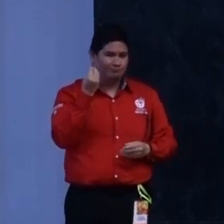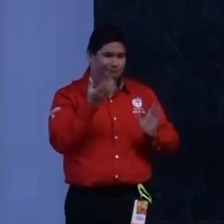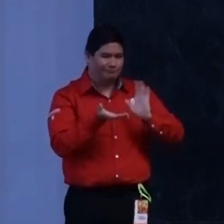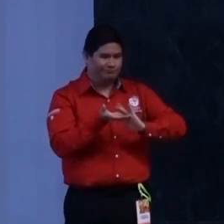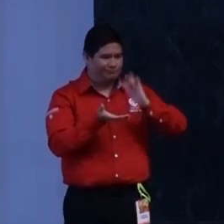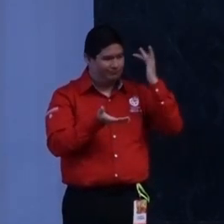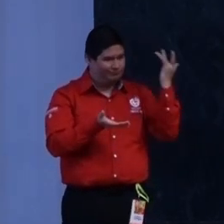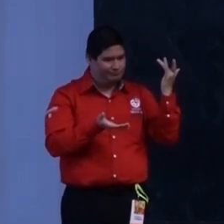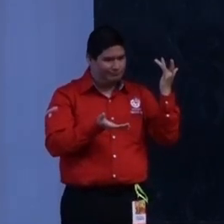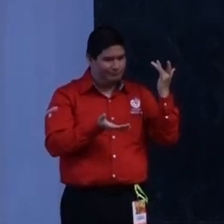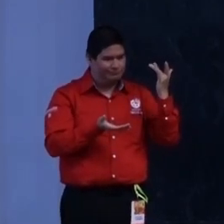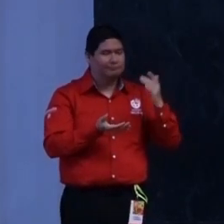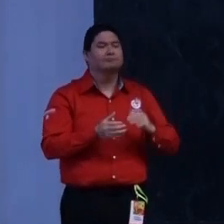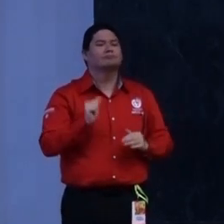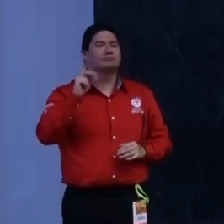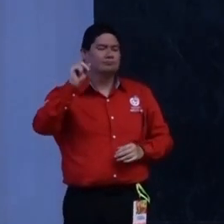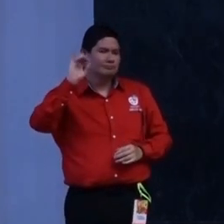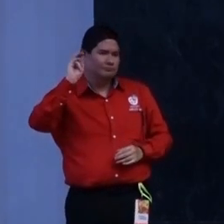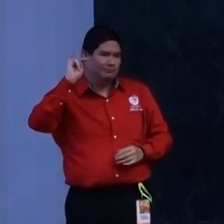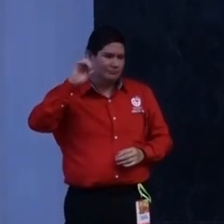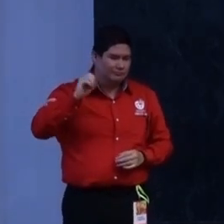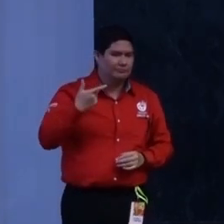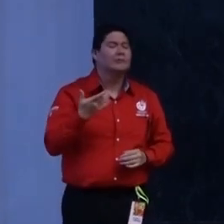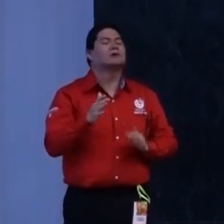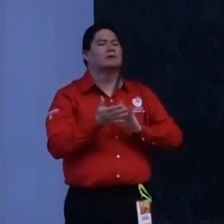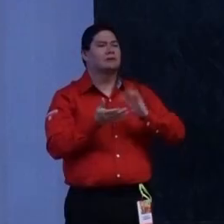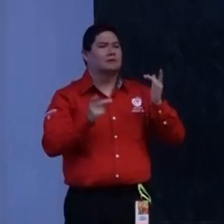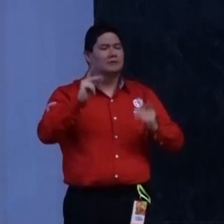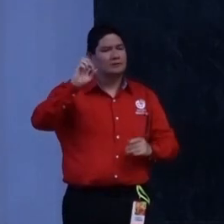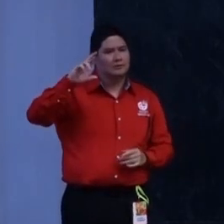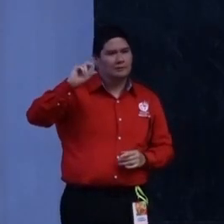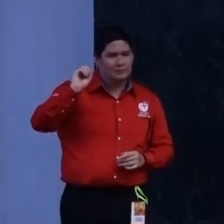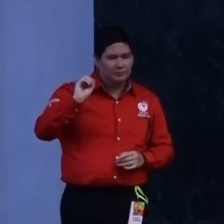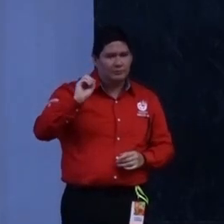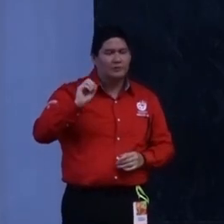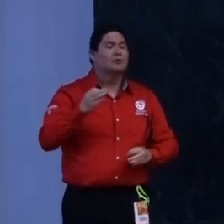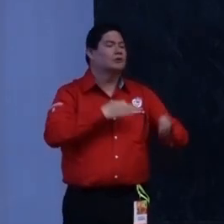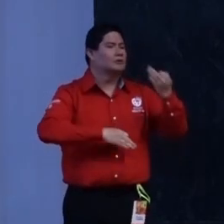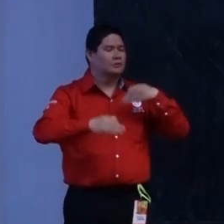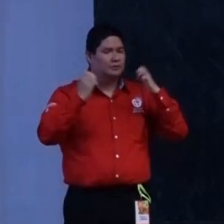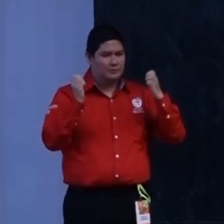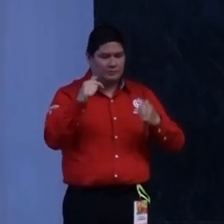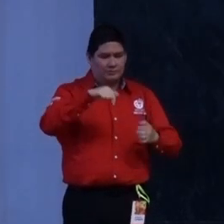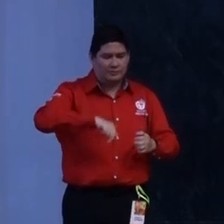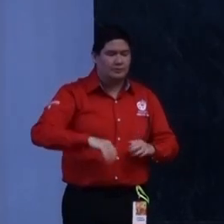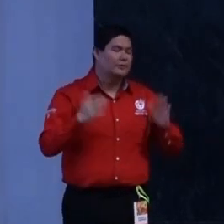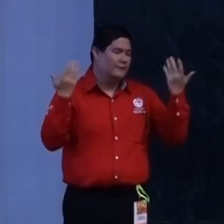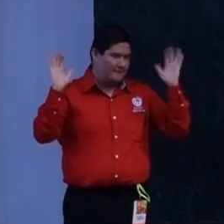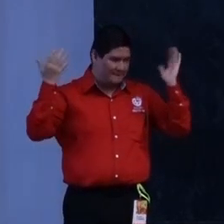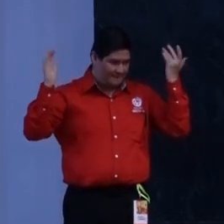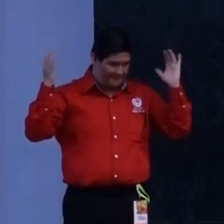muchas gracias, Adriano, muchas gracias, Pedro, gracias a todos Gracias a ustedes. por estar aquí con Gracias. nosotros.